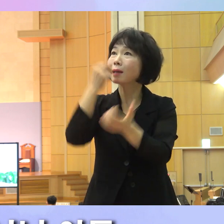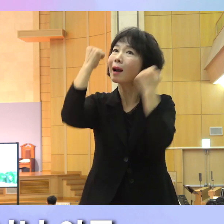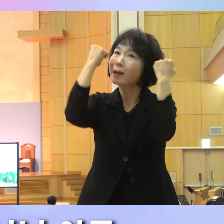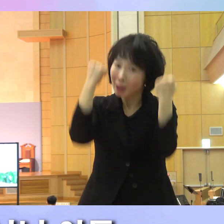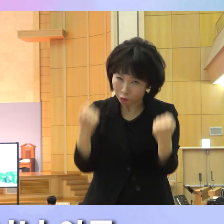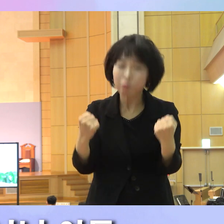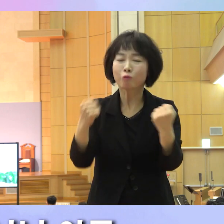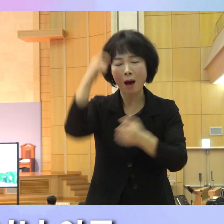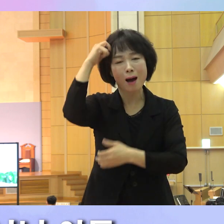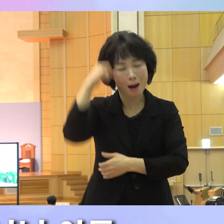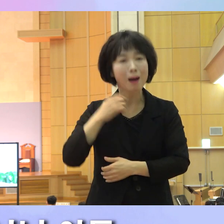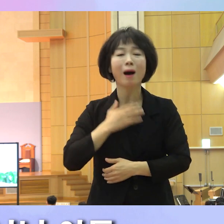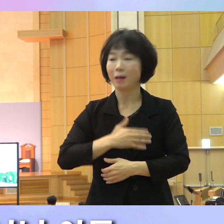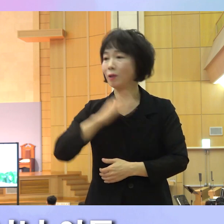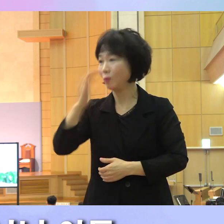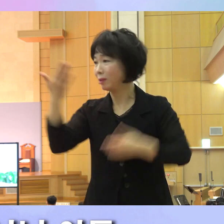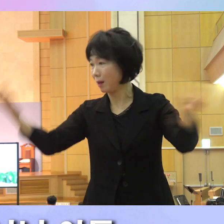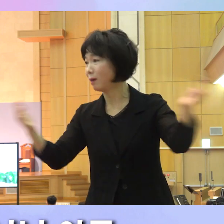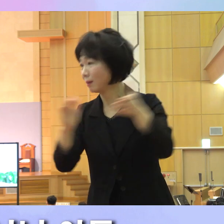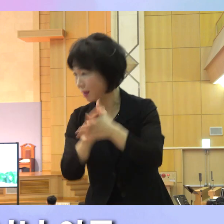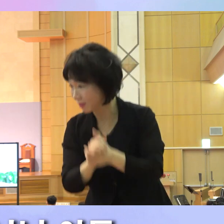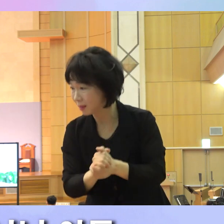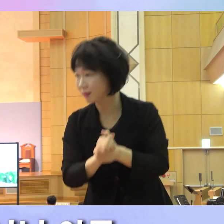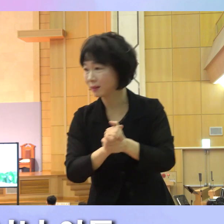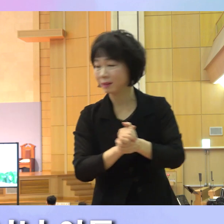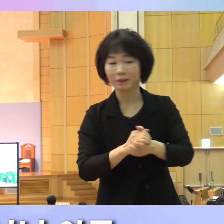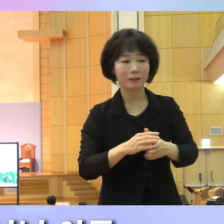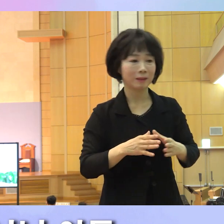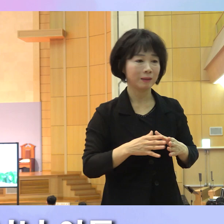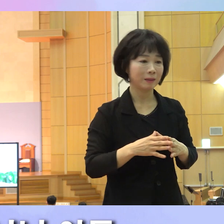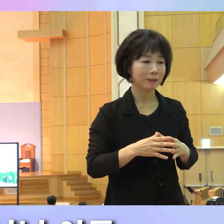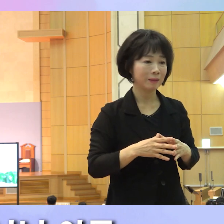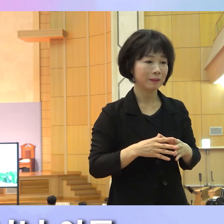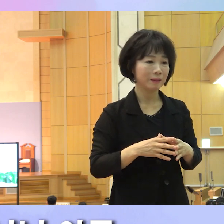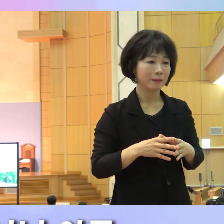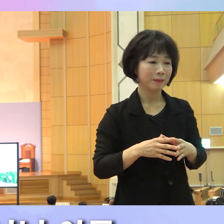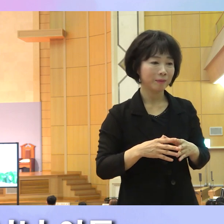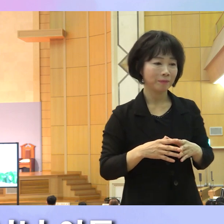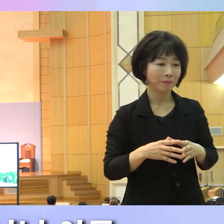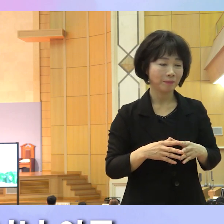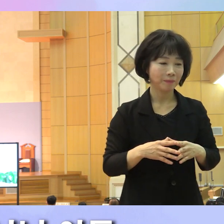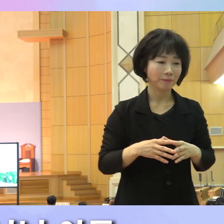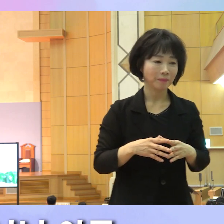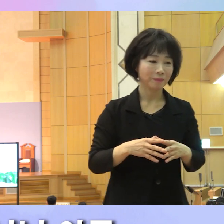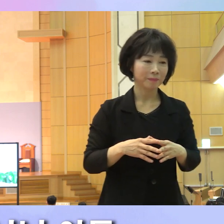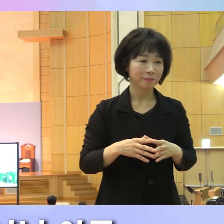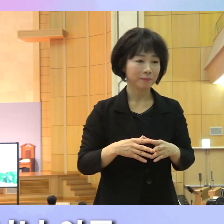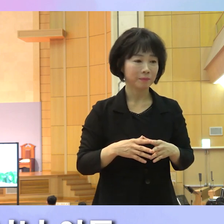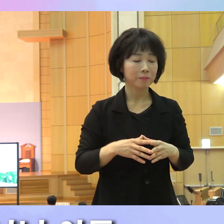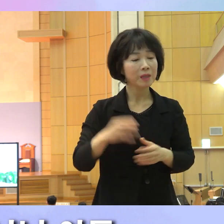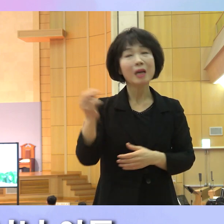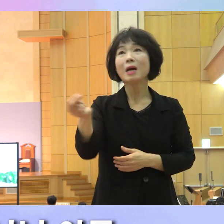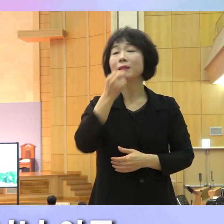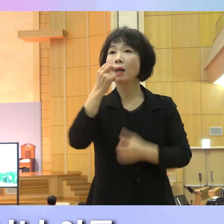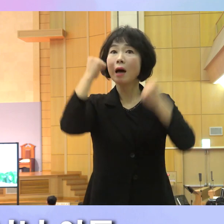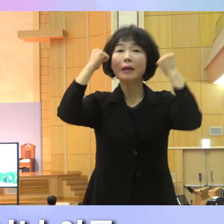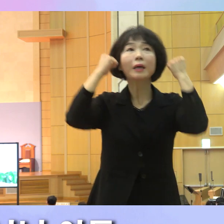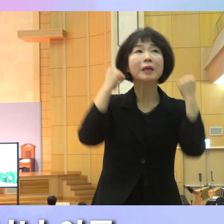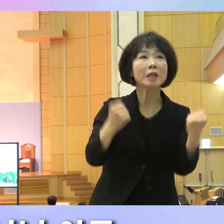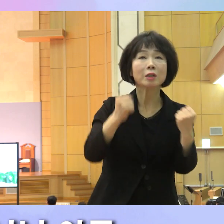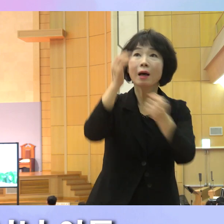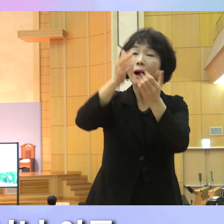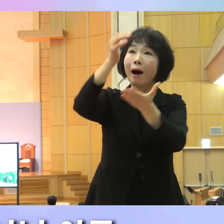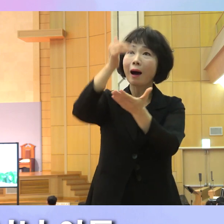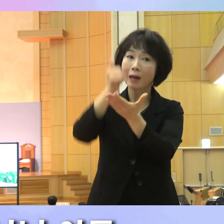알고서 그렇게 말하고 있냐, 그렇게 시인하고 있냐 하는 얘기입니다. 살아계신 하나님이라는 이